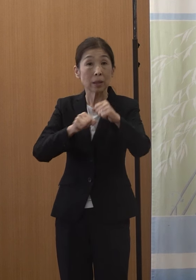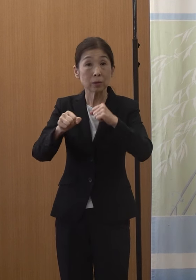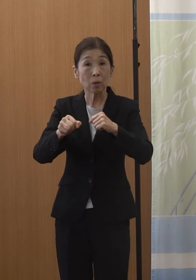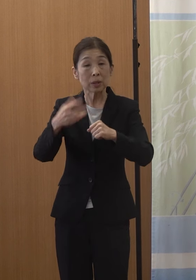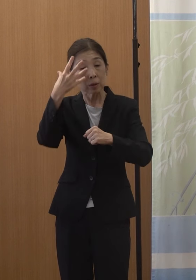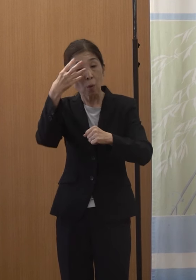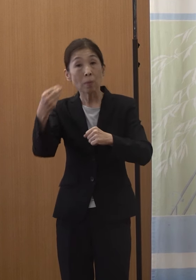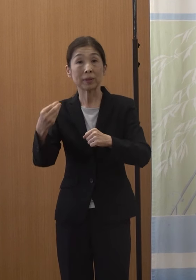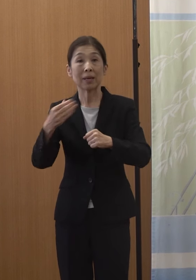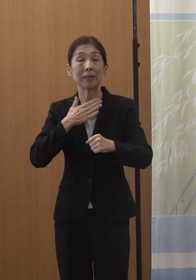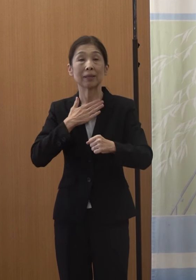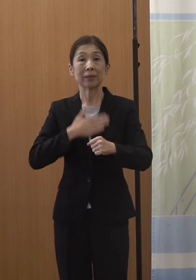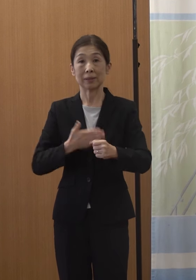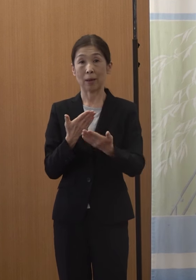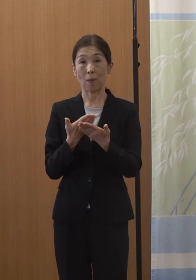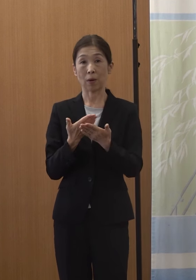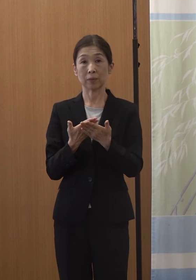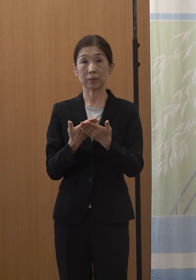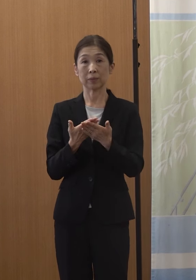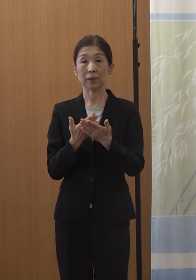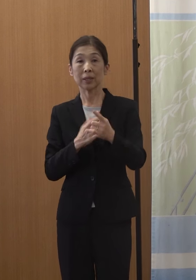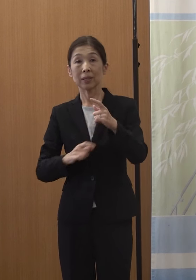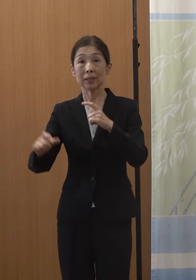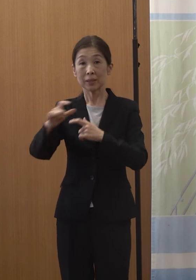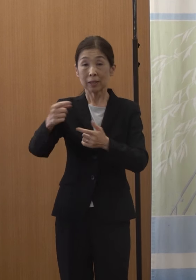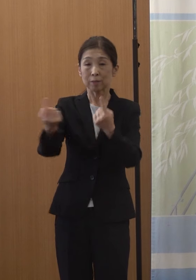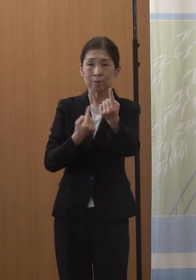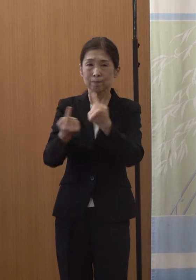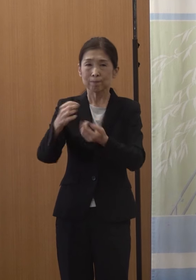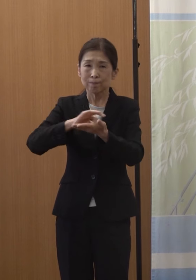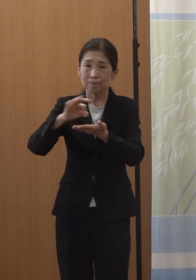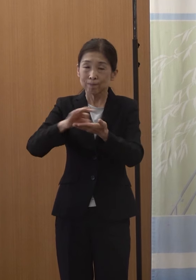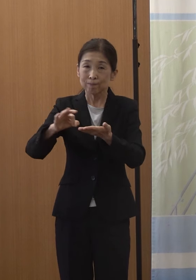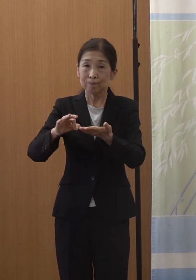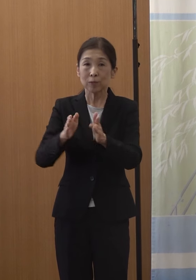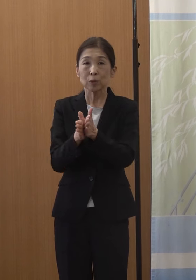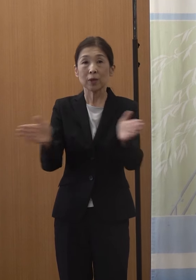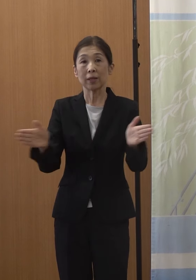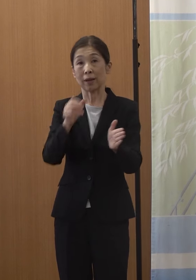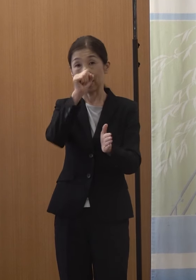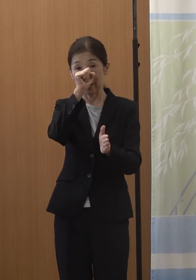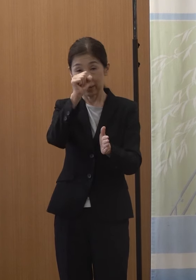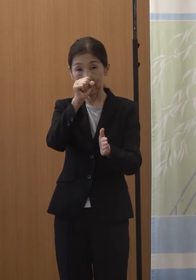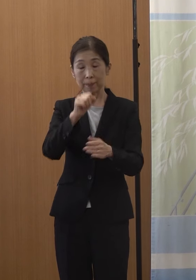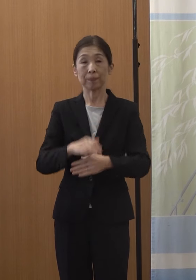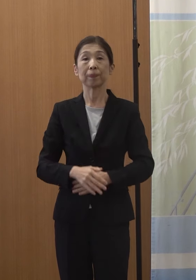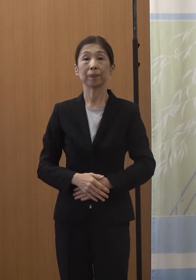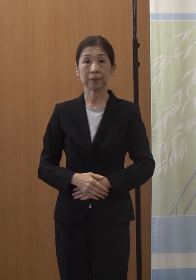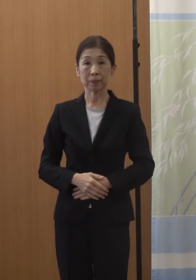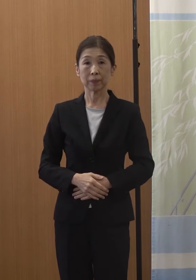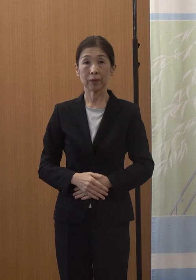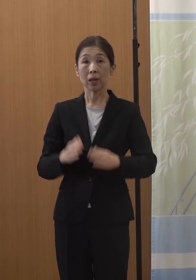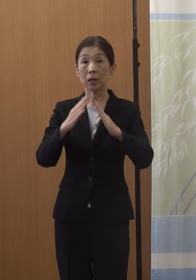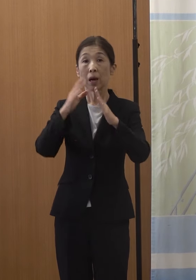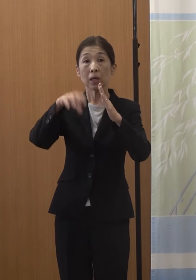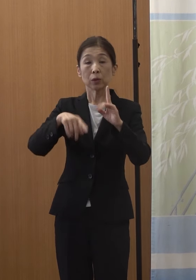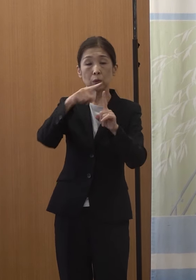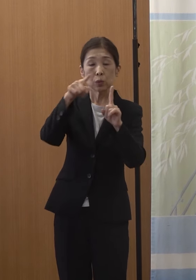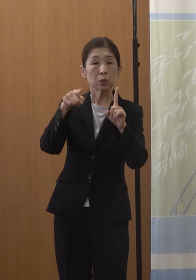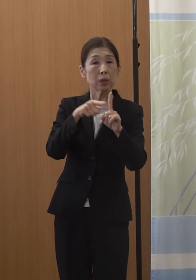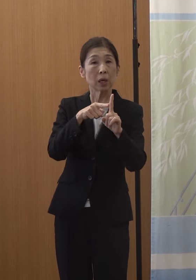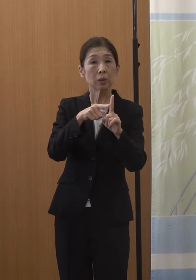味を持って知っていただきまして、さらなる利用につながればと思っています。一方で会場の駐車場